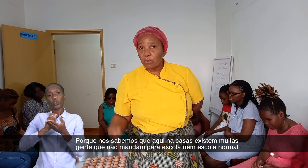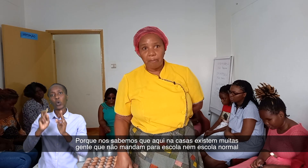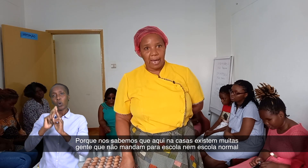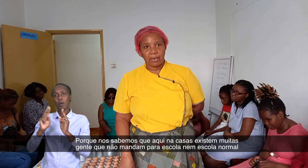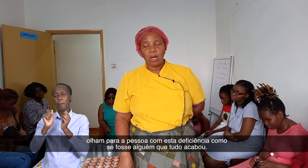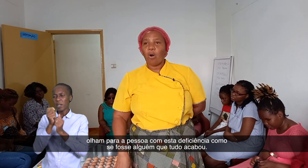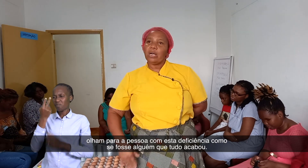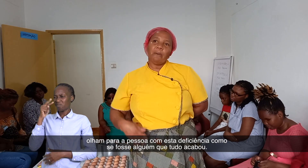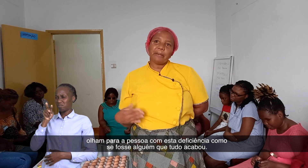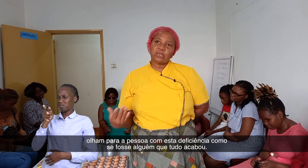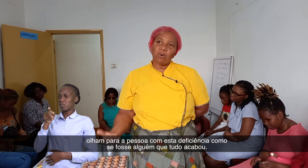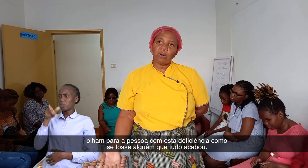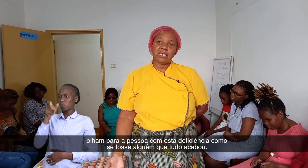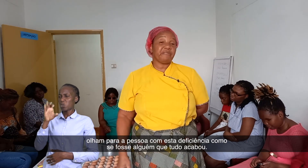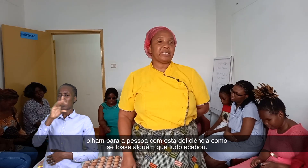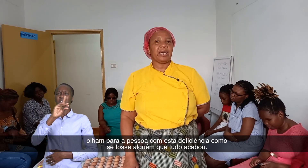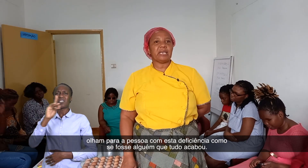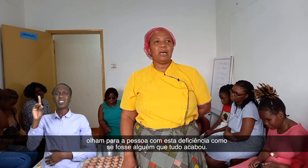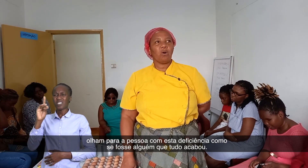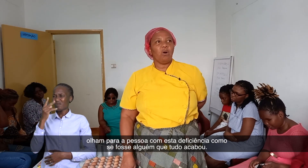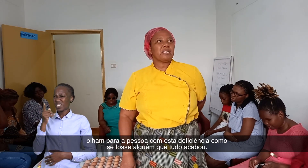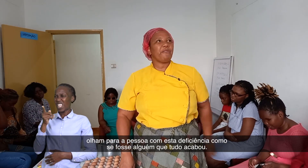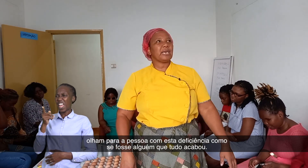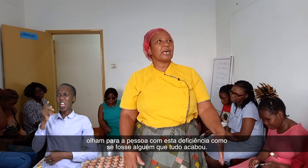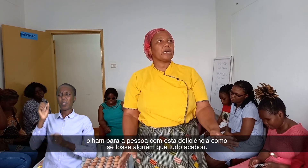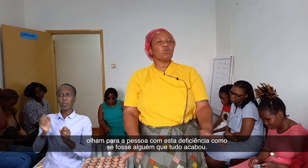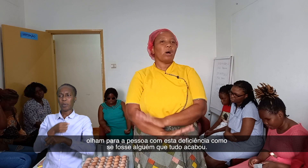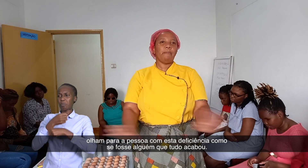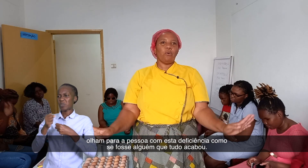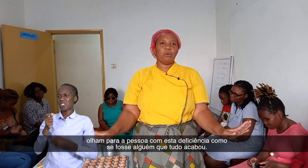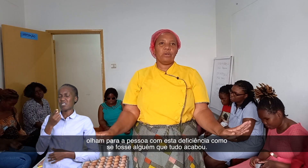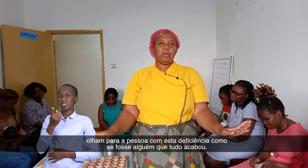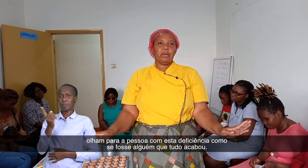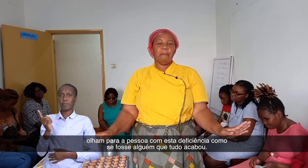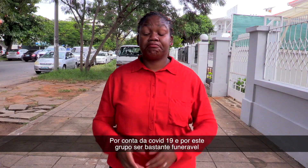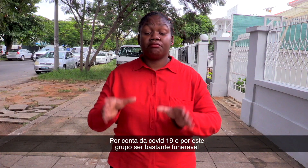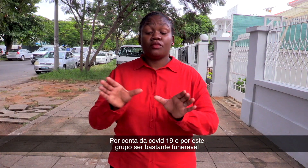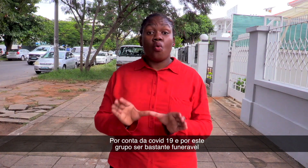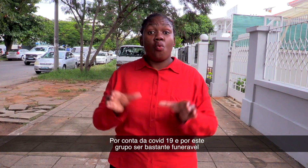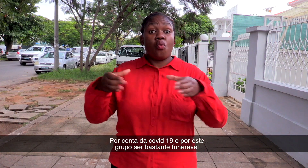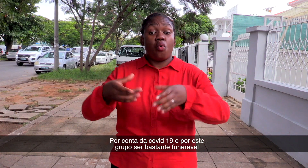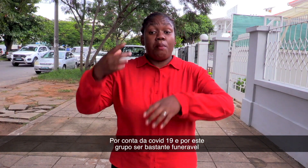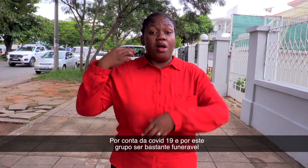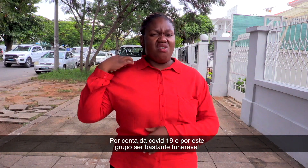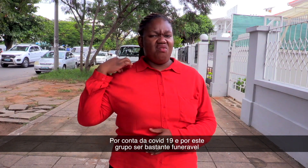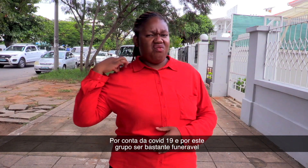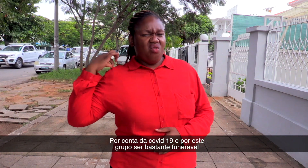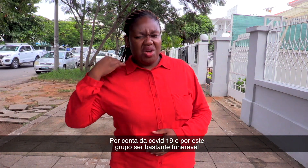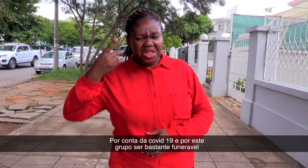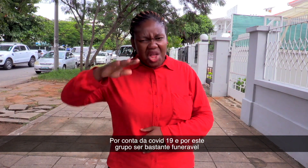normal. Olham para pessoa com essa deficiência como se fosse alguém que tudo acabou. Por conta da Covid-19 e por este